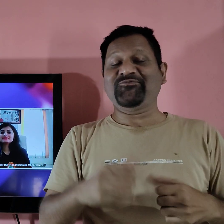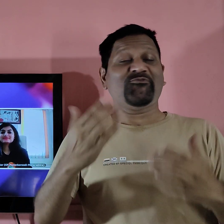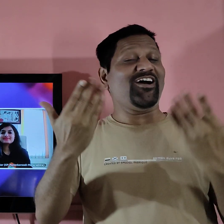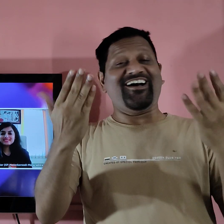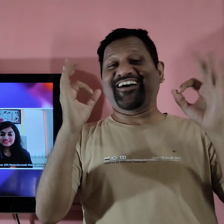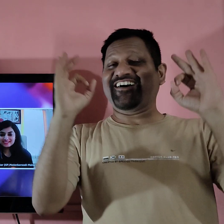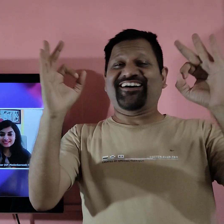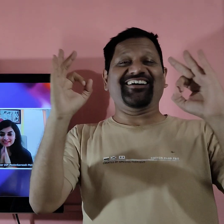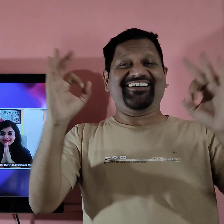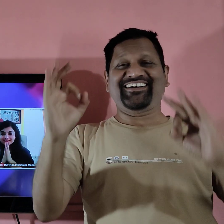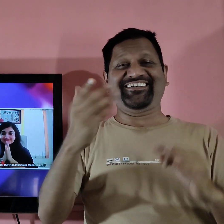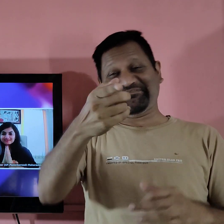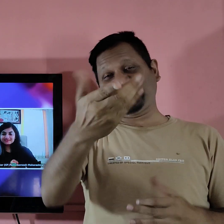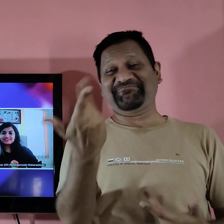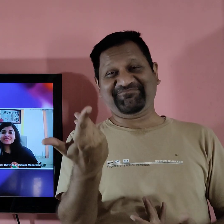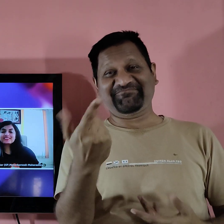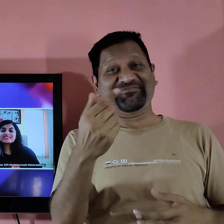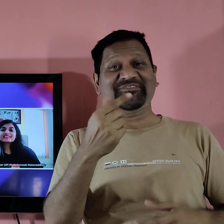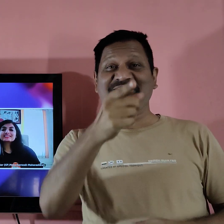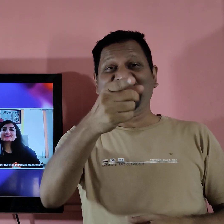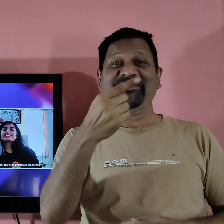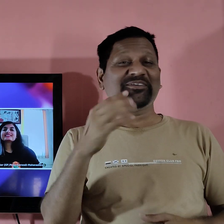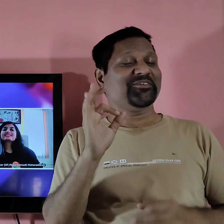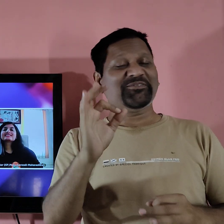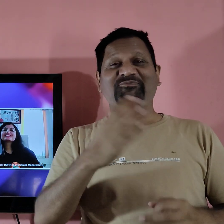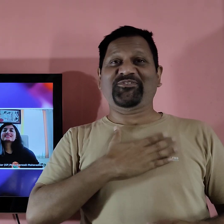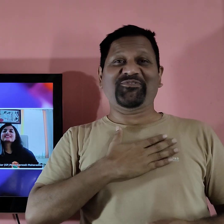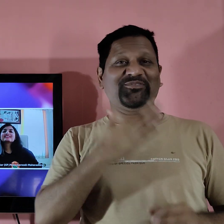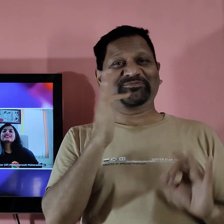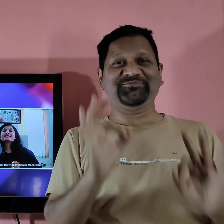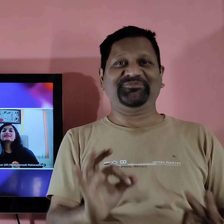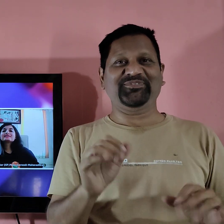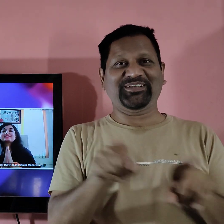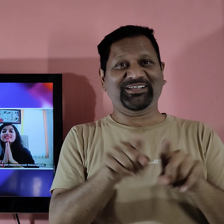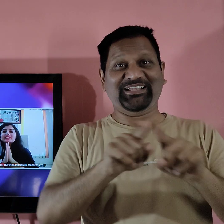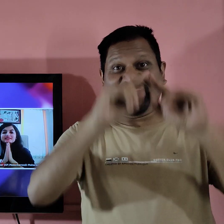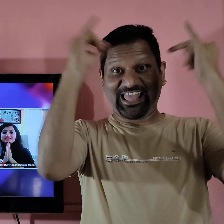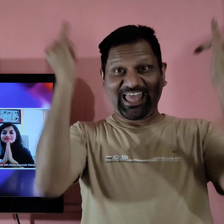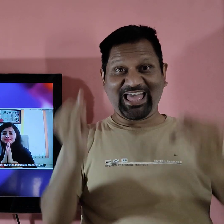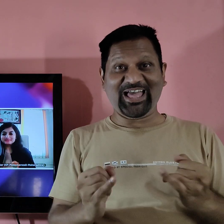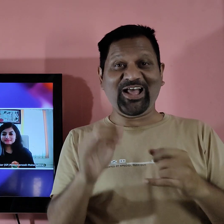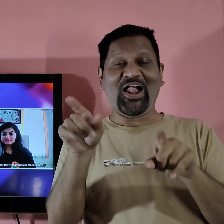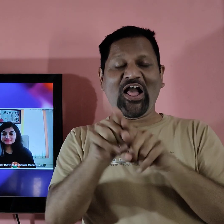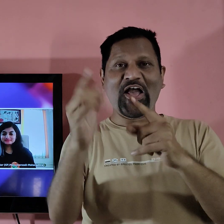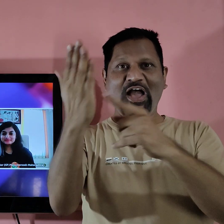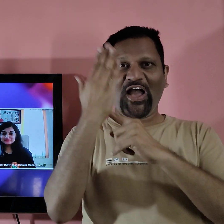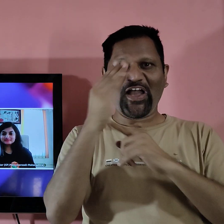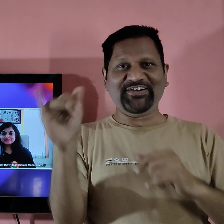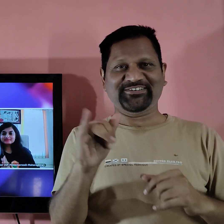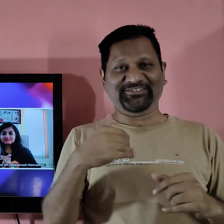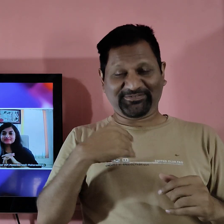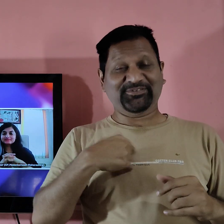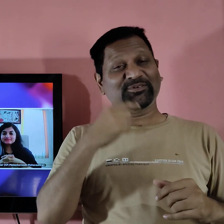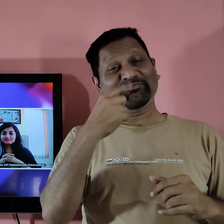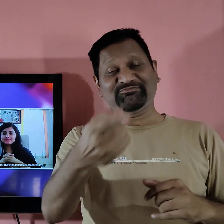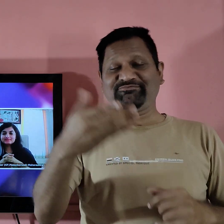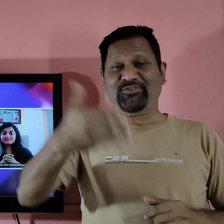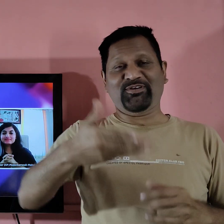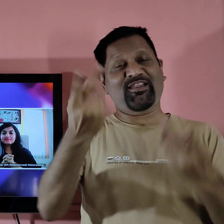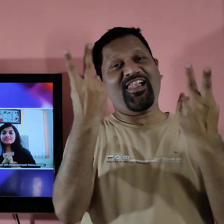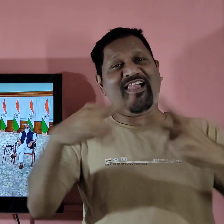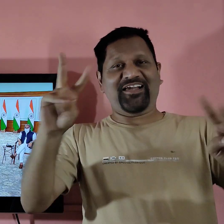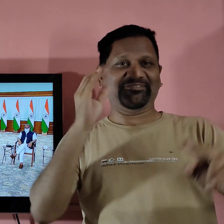वाह, चलिए, आपके शब्दों में विश्वास है, वो देश की भावना का प्रतिबिंब है। मेरी तरफ से बहुत